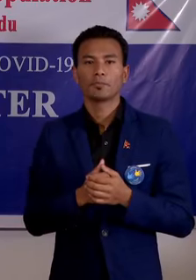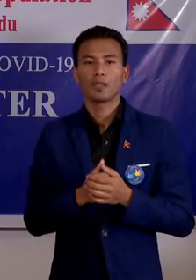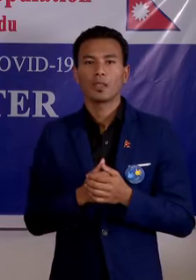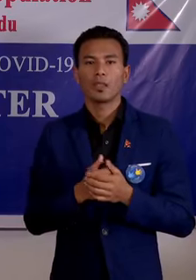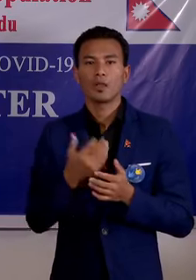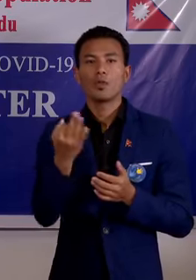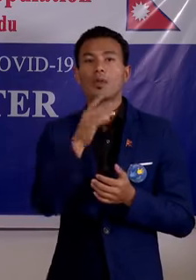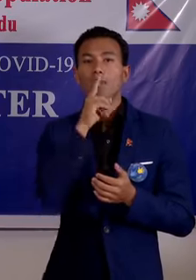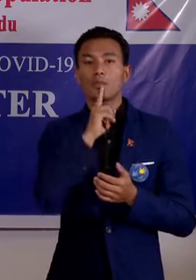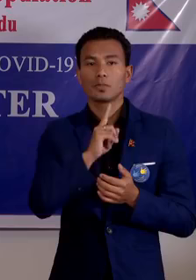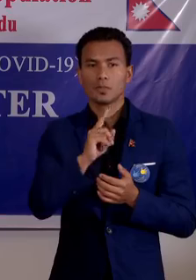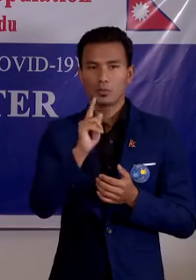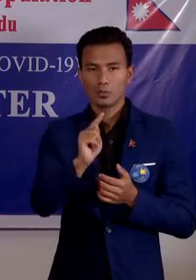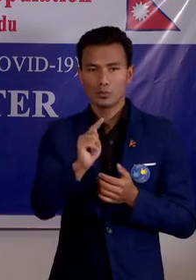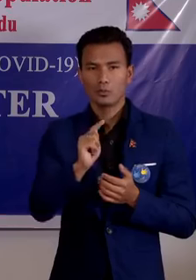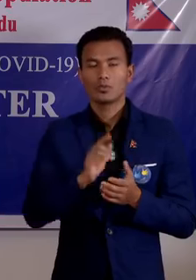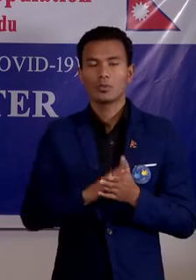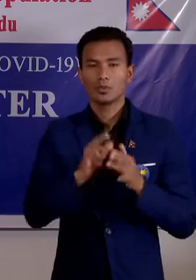यो नयाँ वर्षको